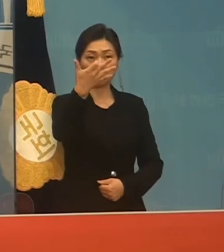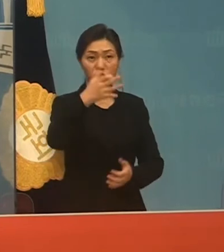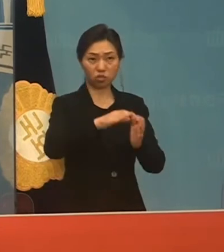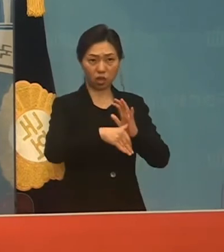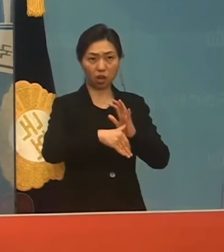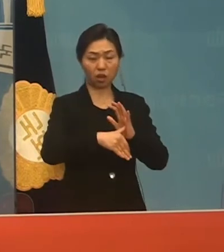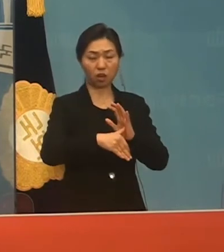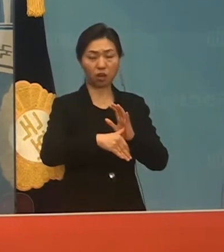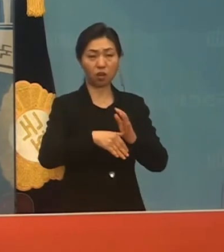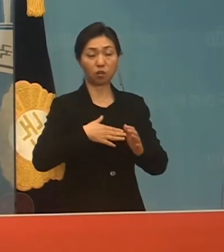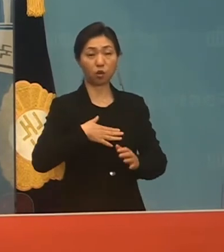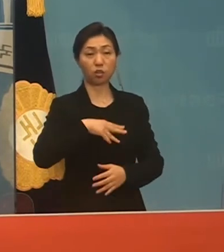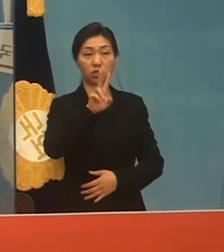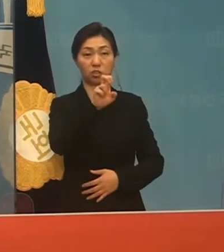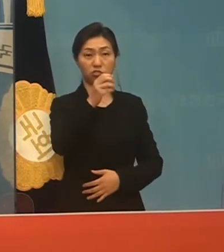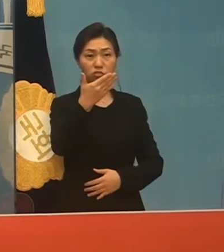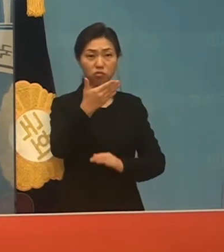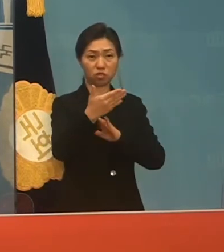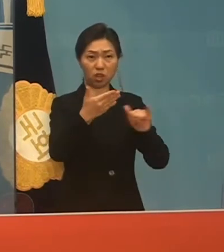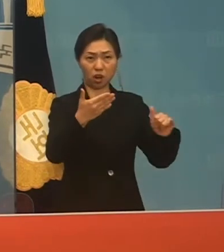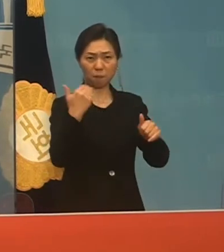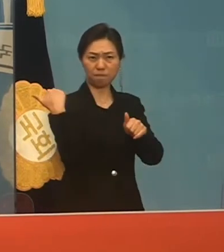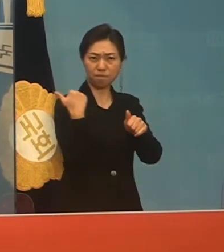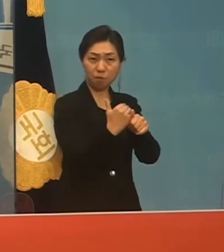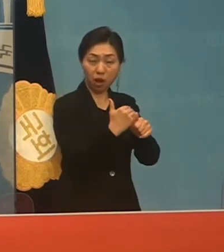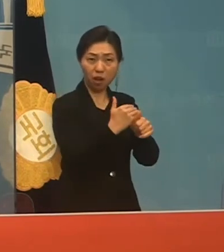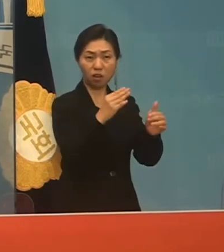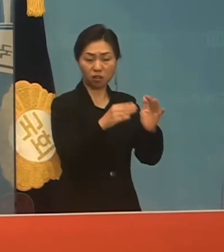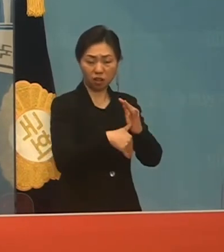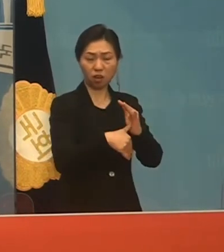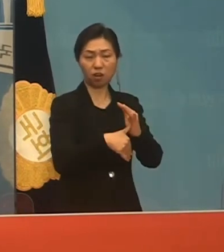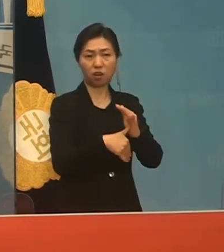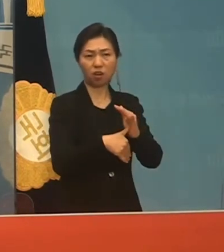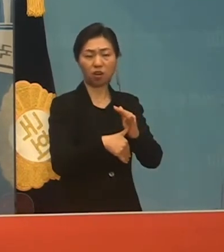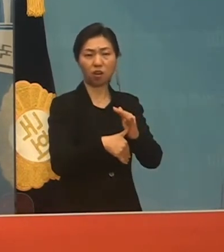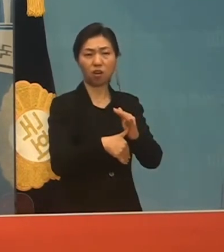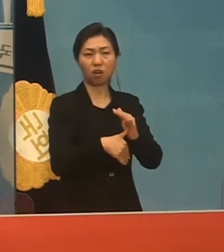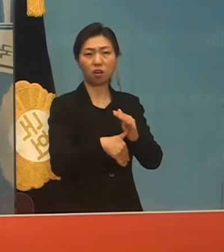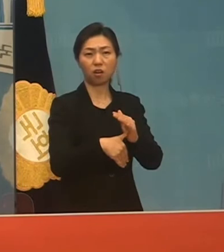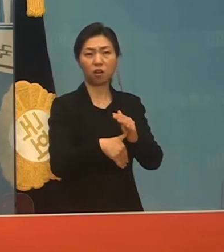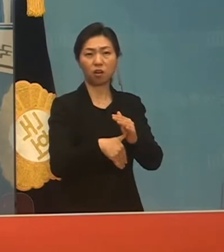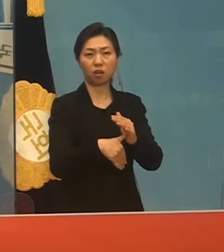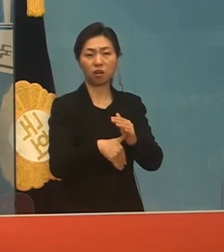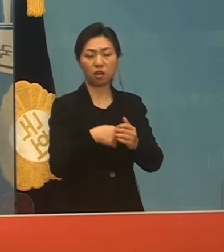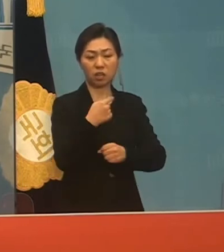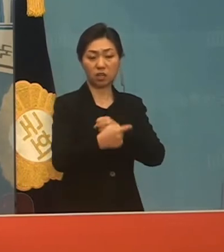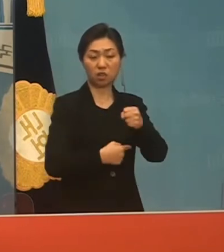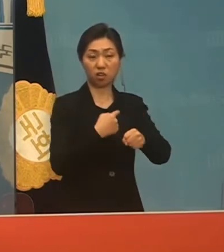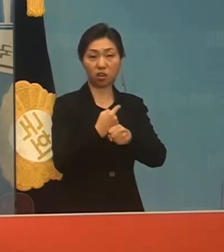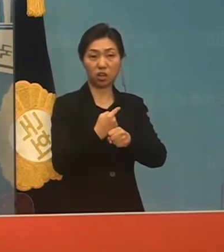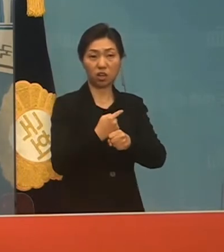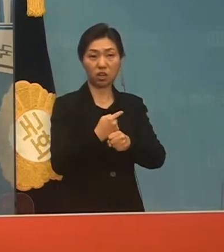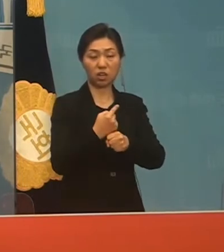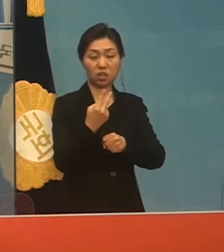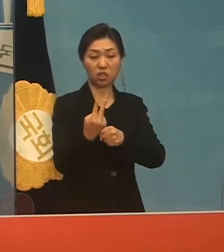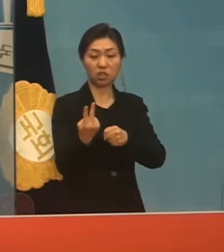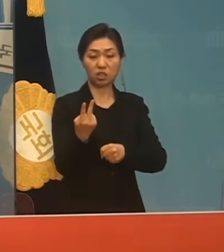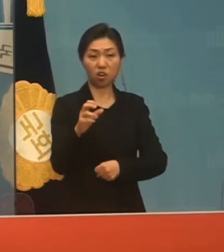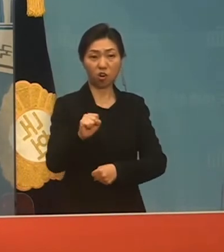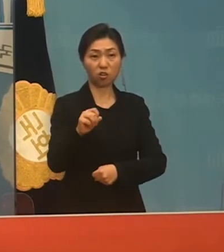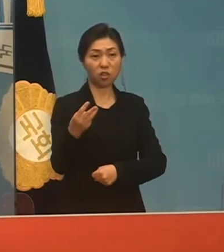2019년에 저희들이 29명을 해고하고 거기에 따른 최저 입찰을 해서 한 1년에 2, 3억 이익 나는 것을